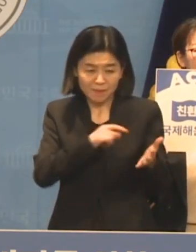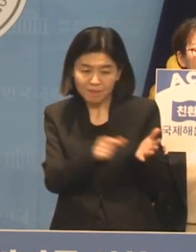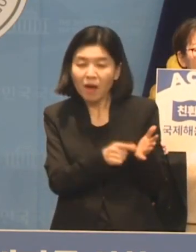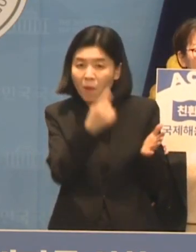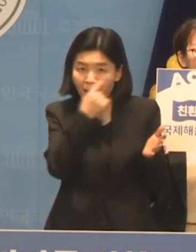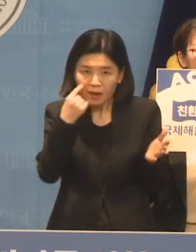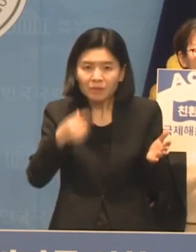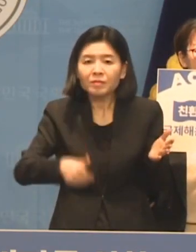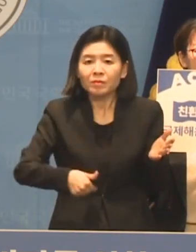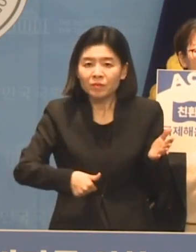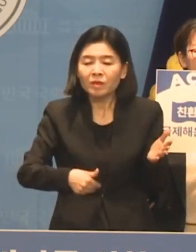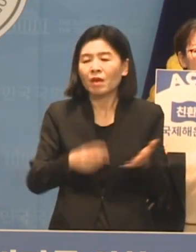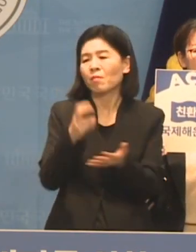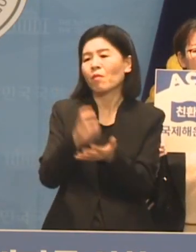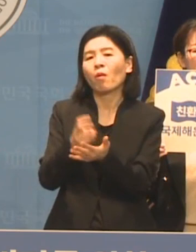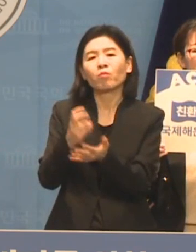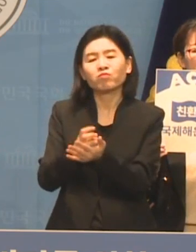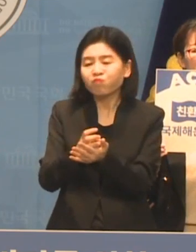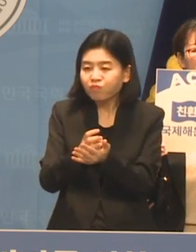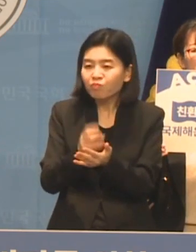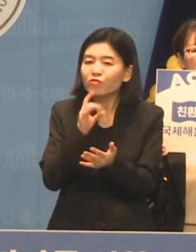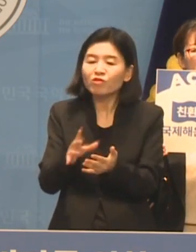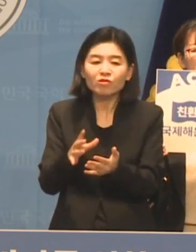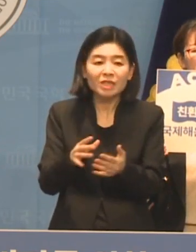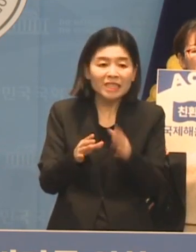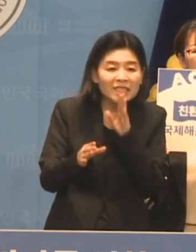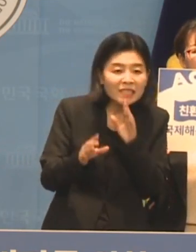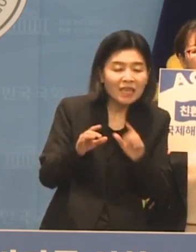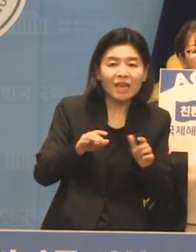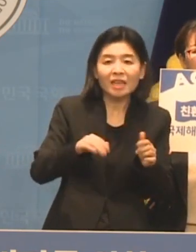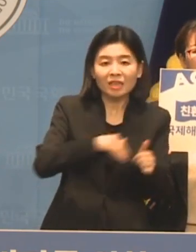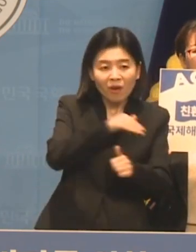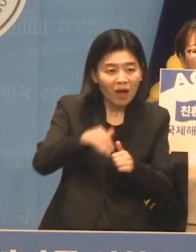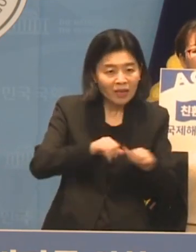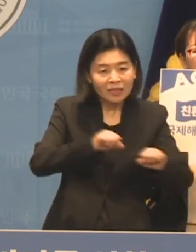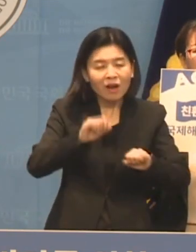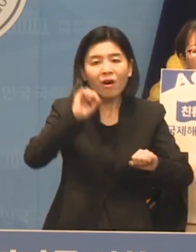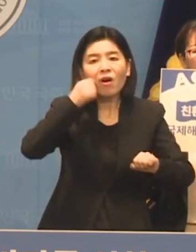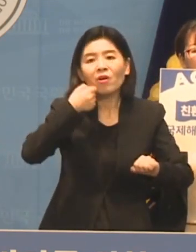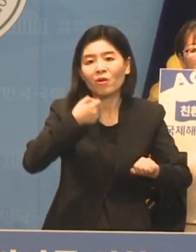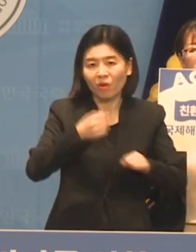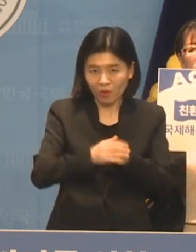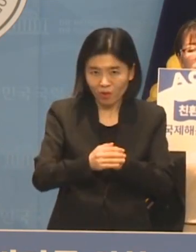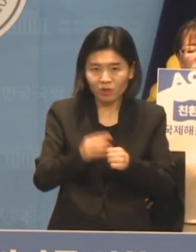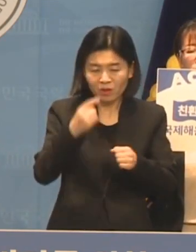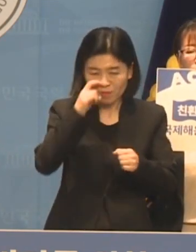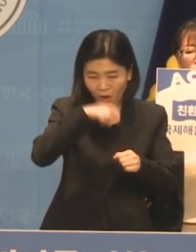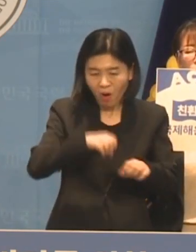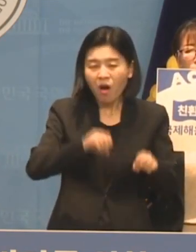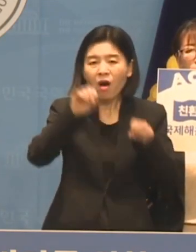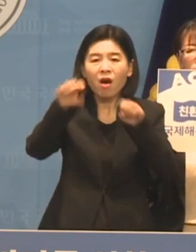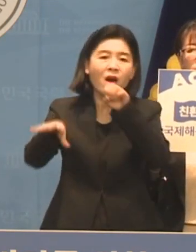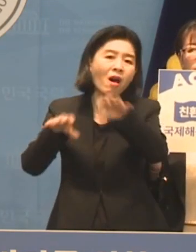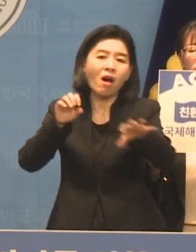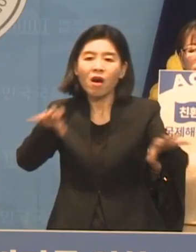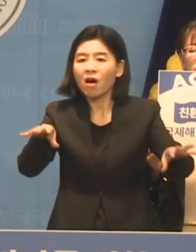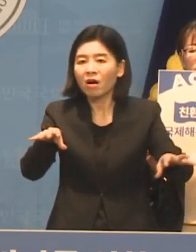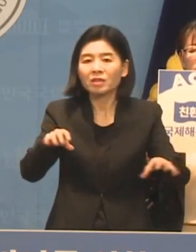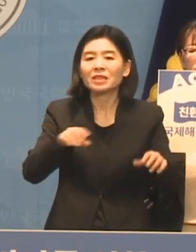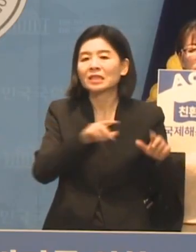현장에서 적용되기 어려운 제도로 인해 여전히 바다 곳곳에 그물이 버려지고 있고 보호구역조차도 스티로폼 부표로 뒤덮여